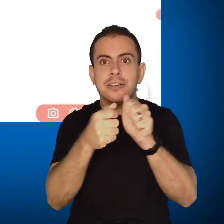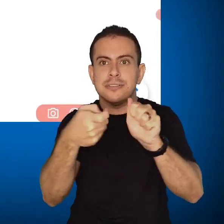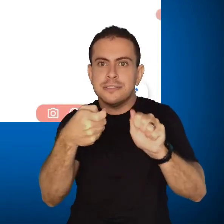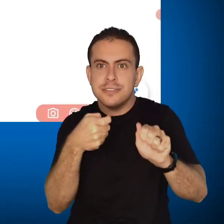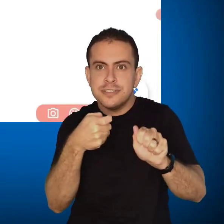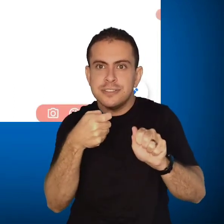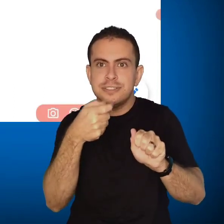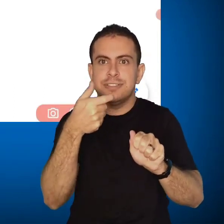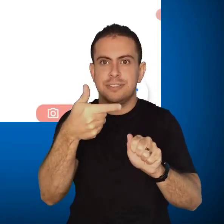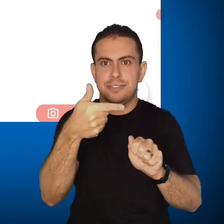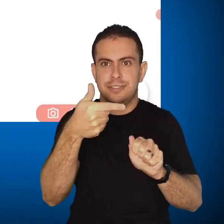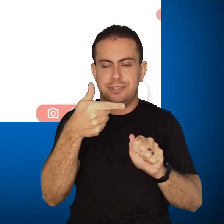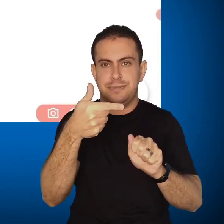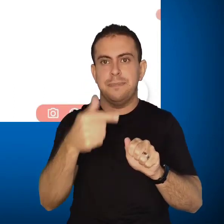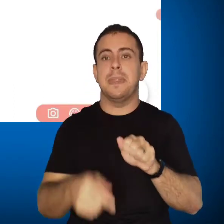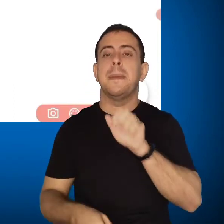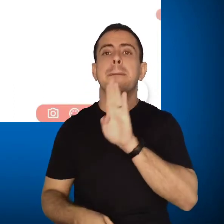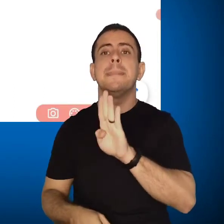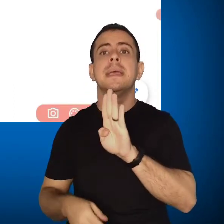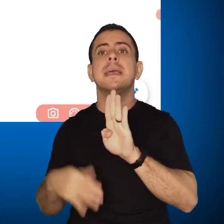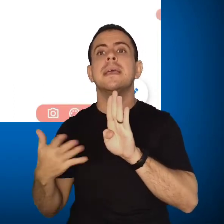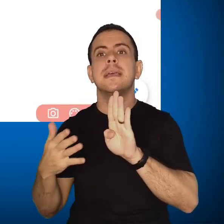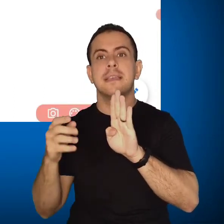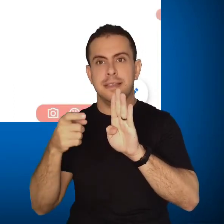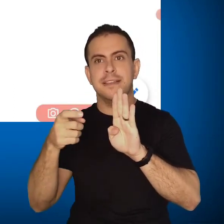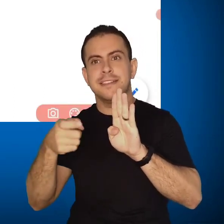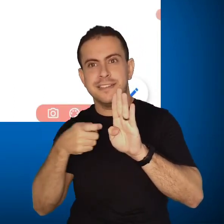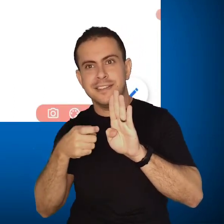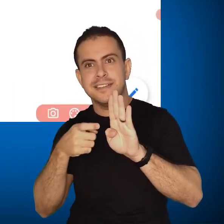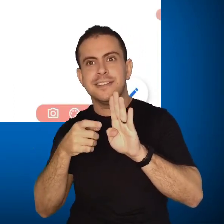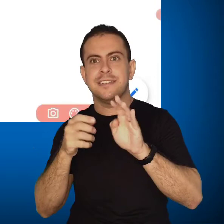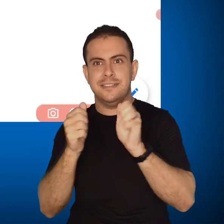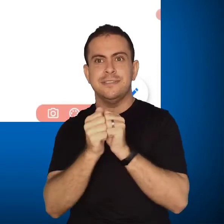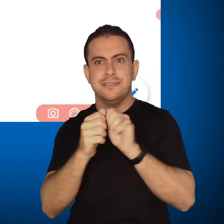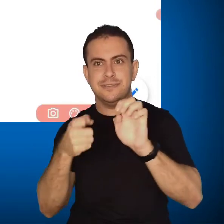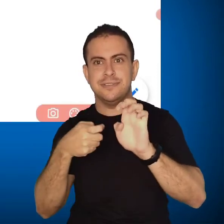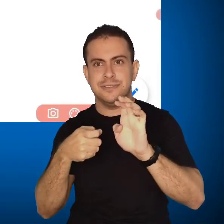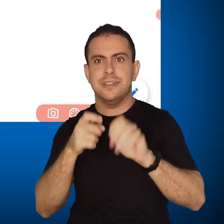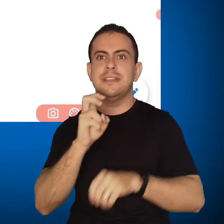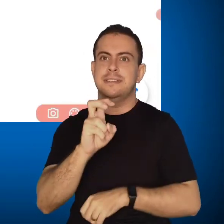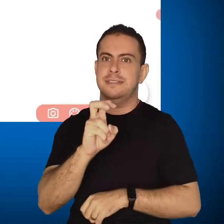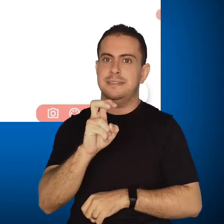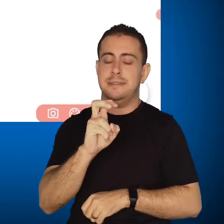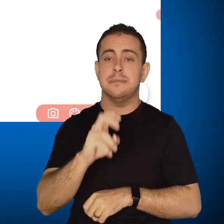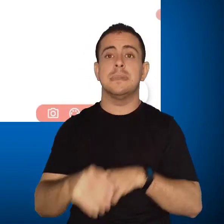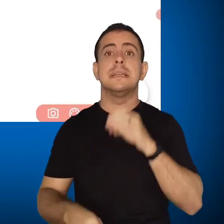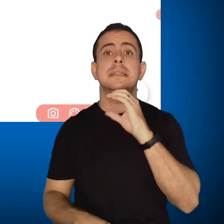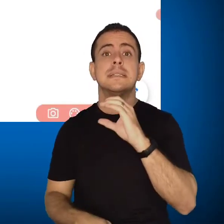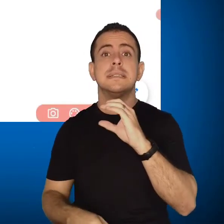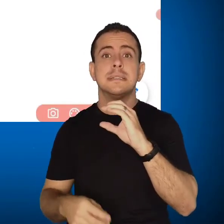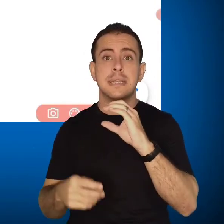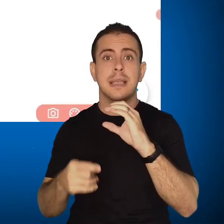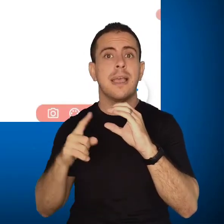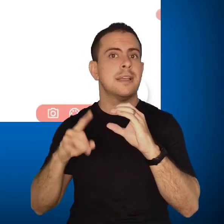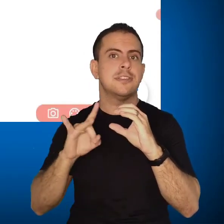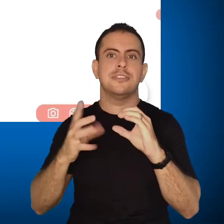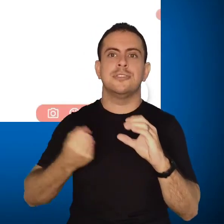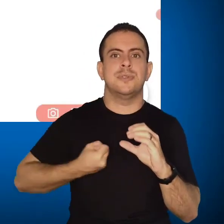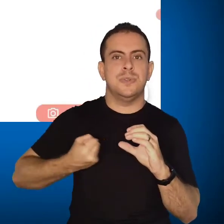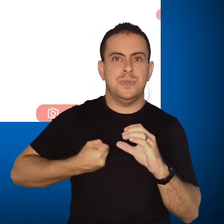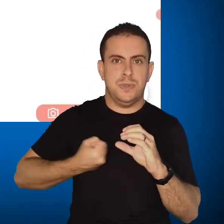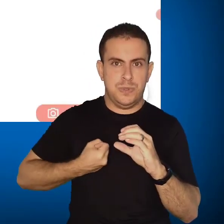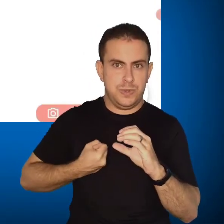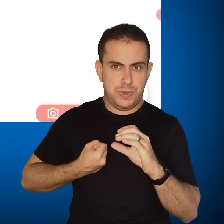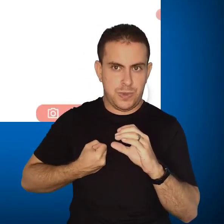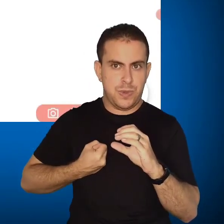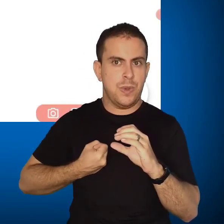está multiplicando x ao quadrado. O b você está vendo aí que é 5, é o termo aí que multiplica x, e o c da equação, termo independente